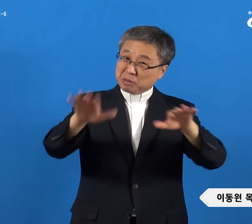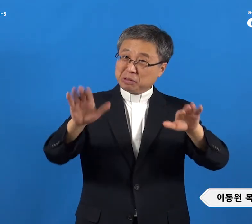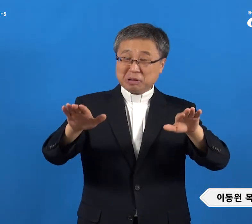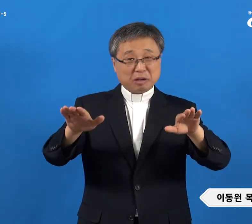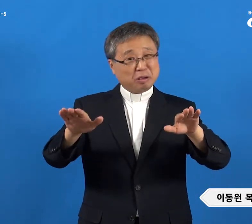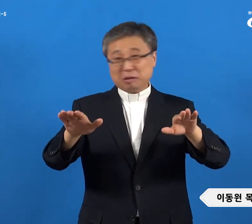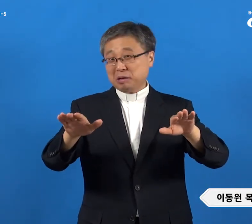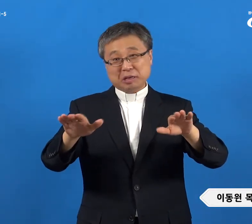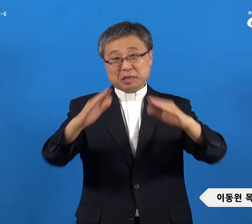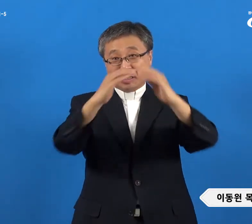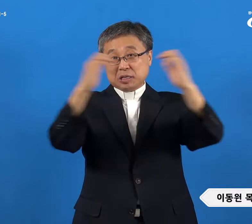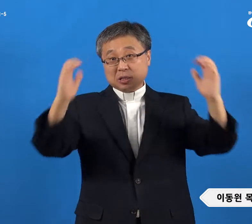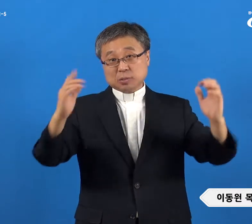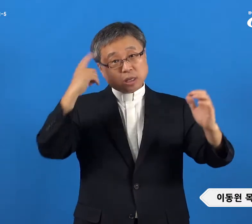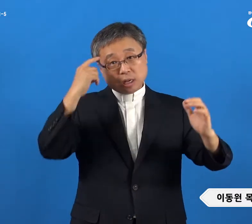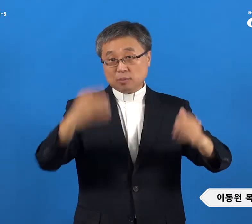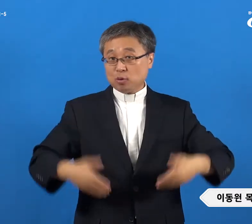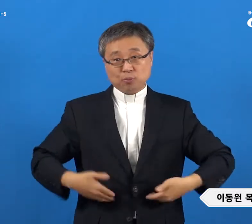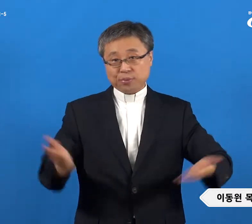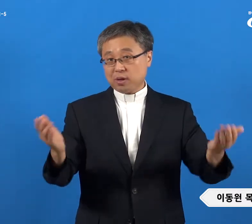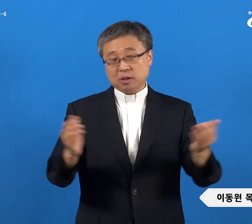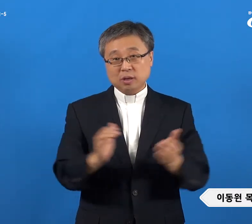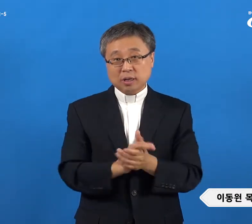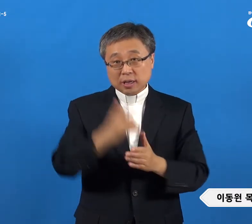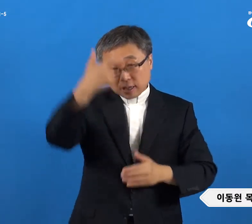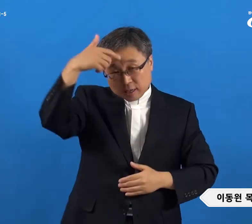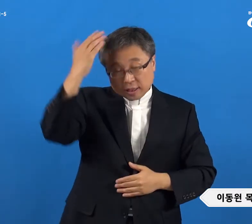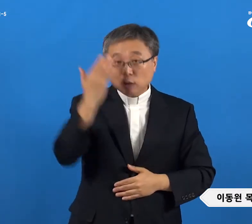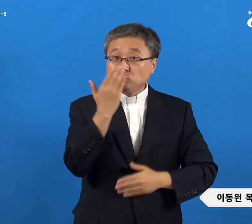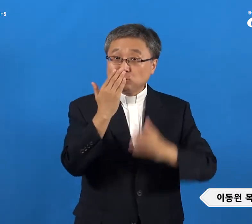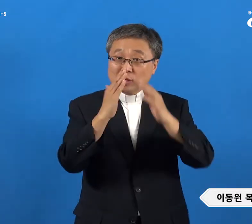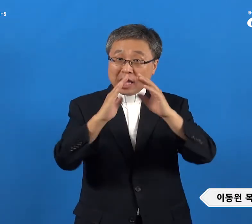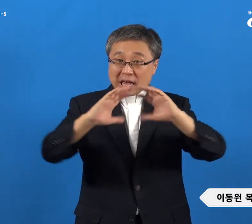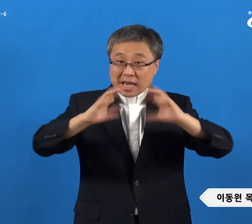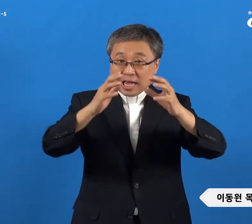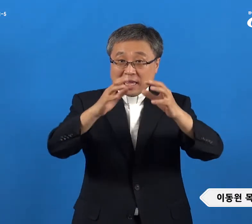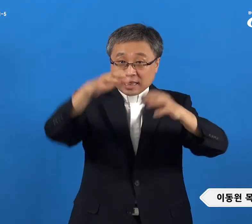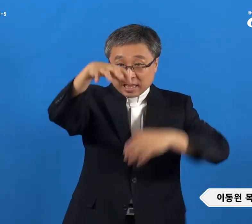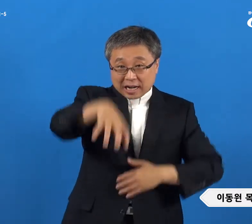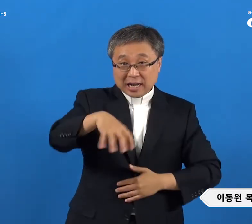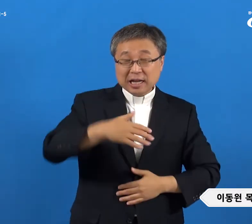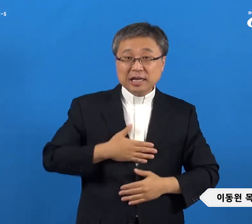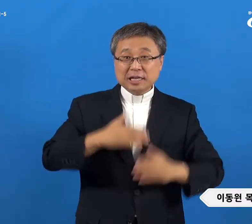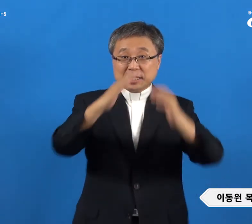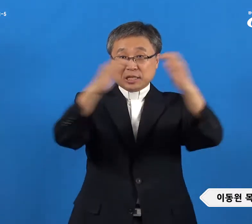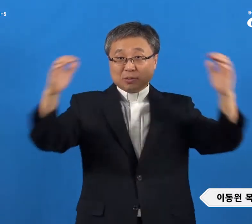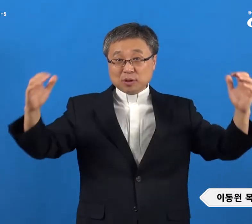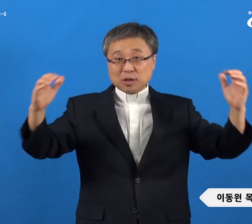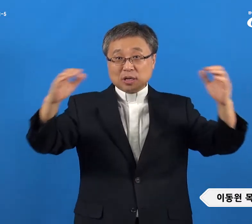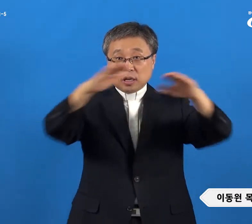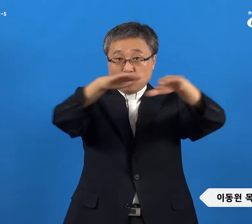지붕을 연상하실 필요는 없습니다. 당시에 팔레스타인의 지붕은 이렇게 그냥